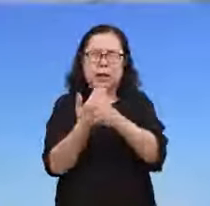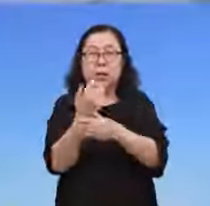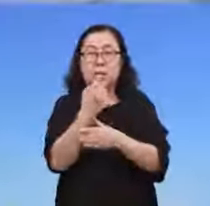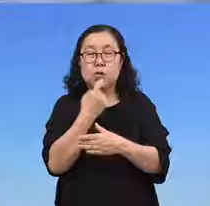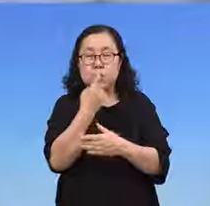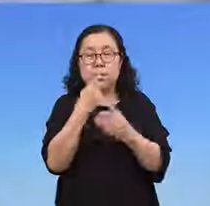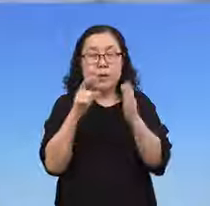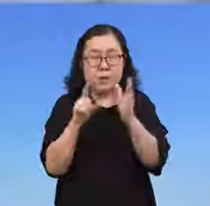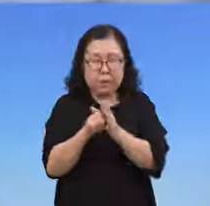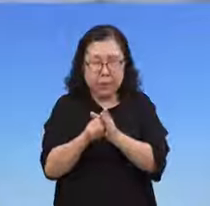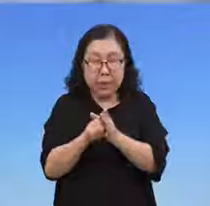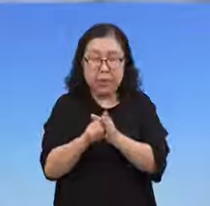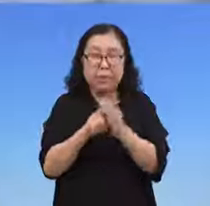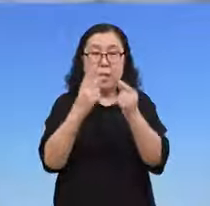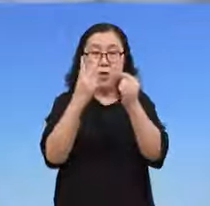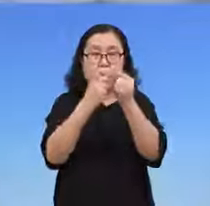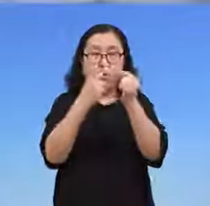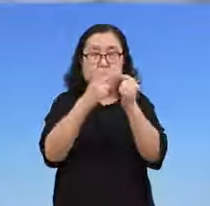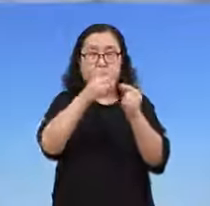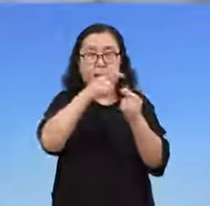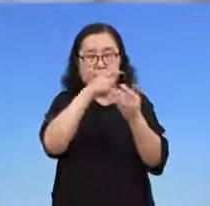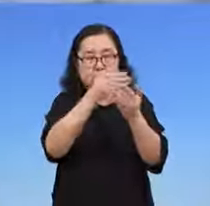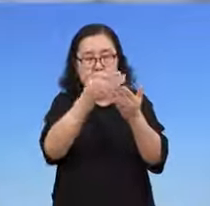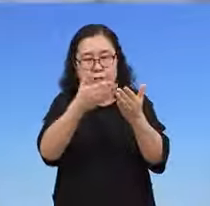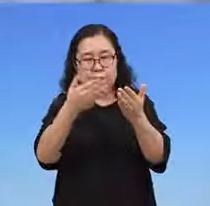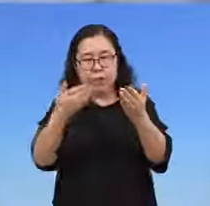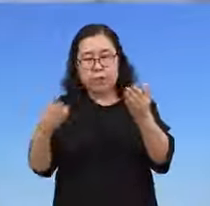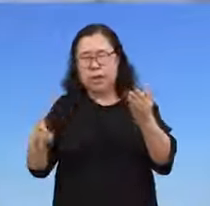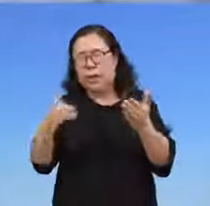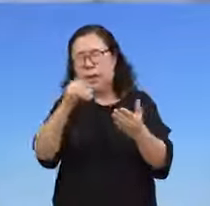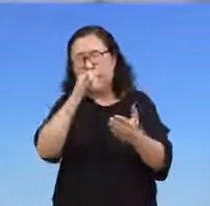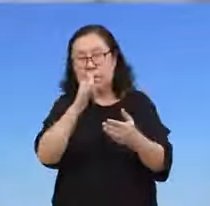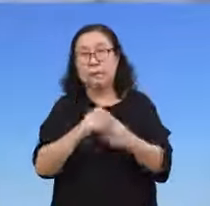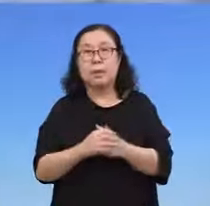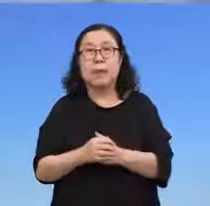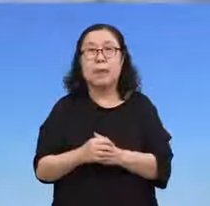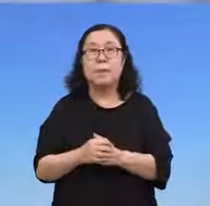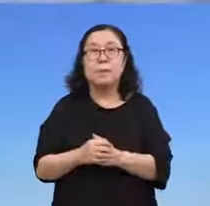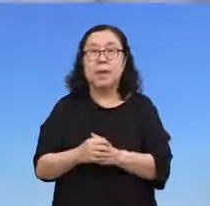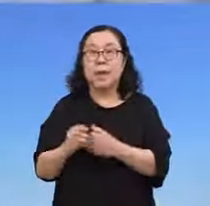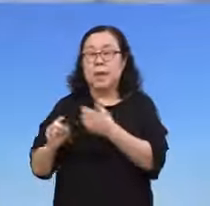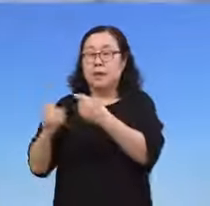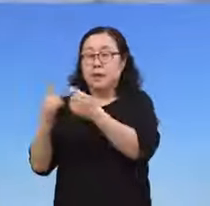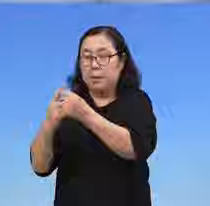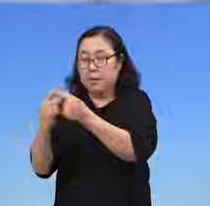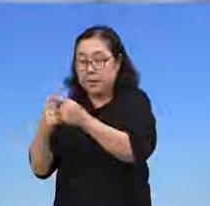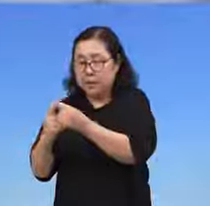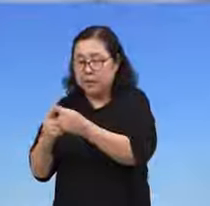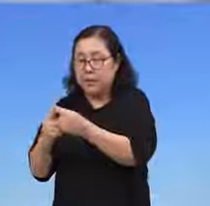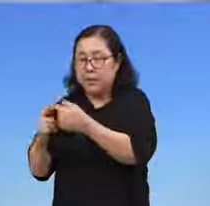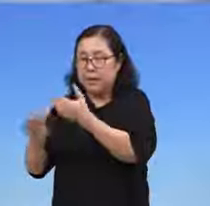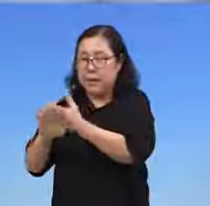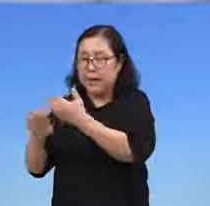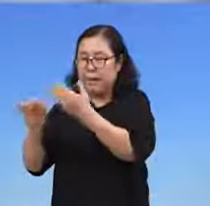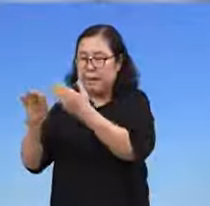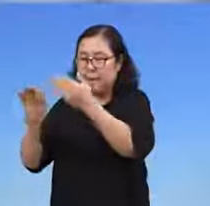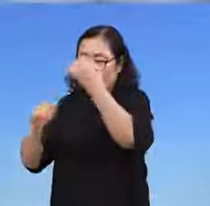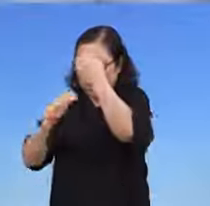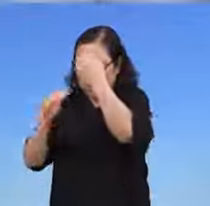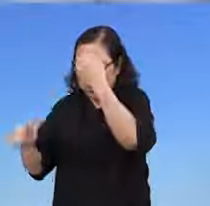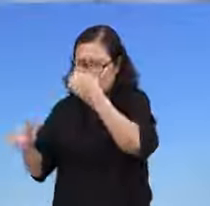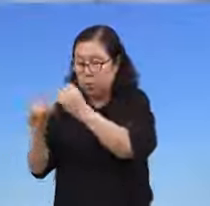이제 성령 안에서 기도하고가 여러 성도들을 위하여 구하라는 것으로 물줄기가 하나 흘러가고 있다면, 두